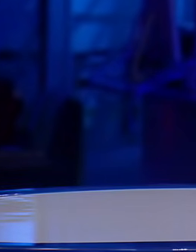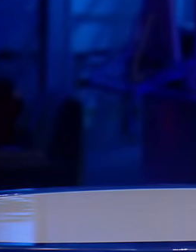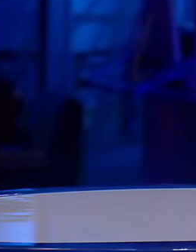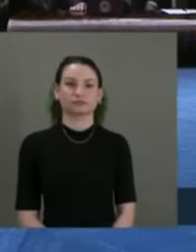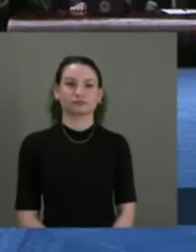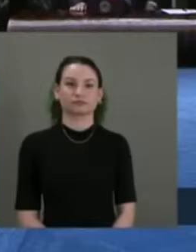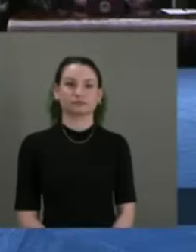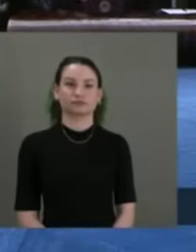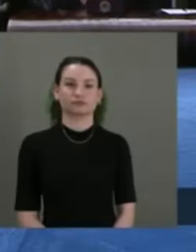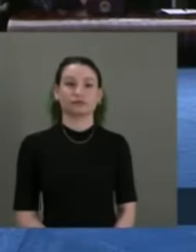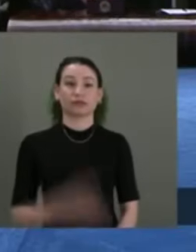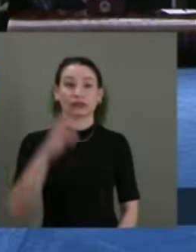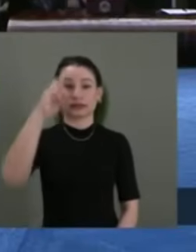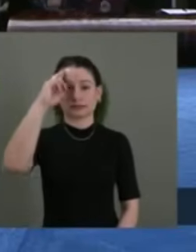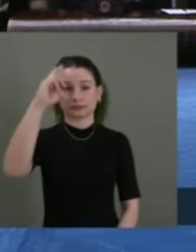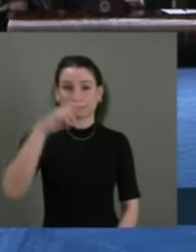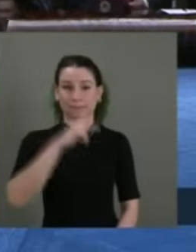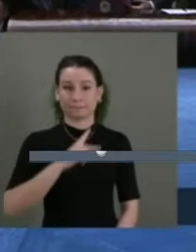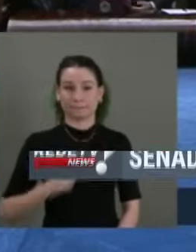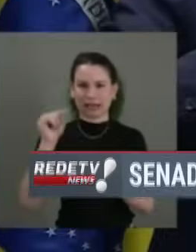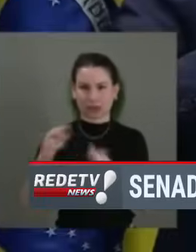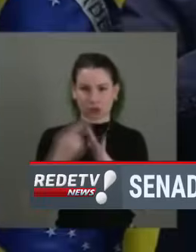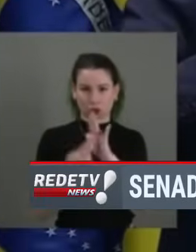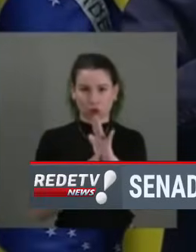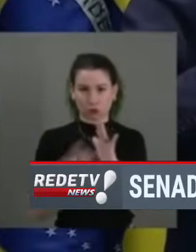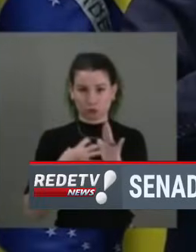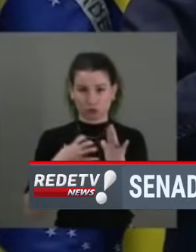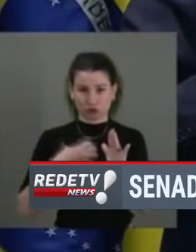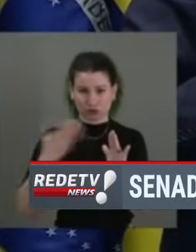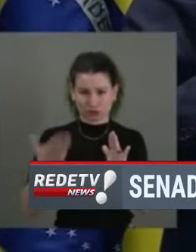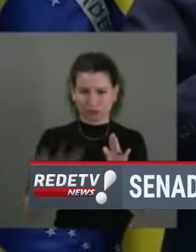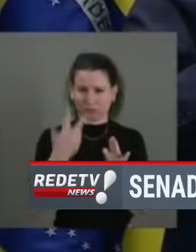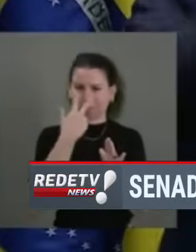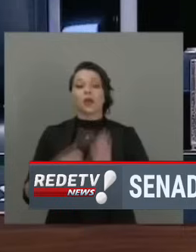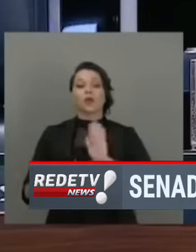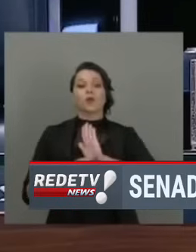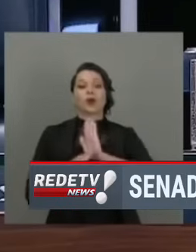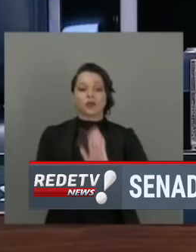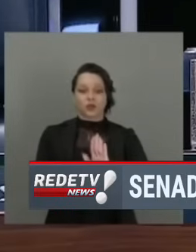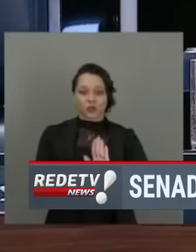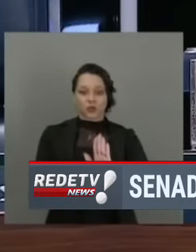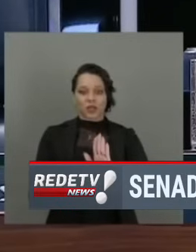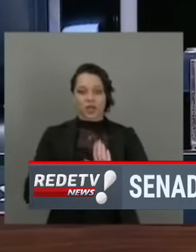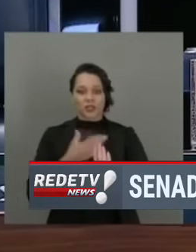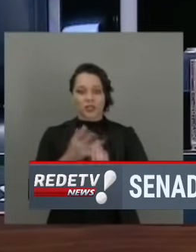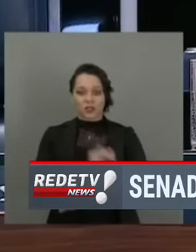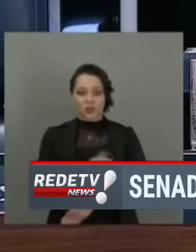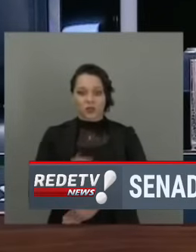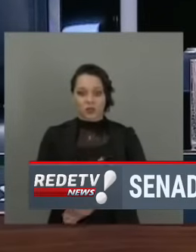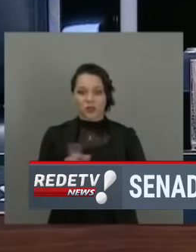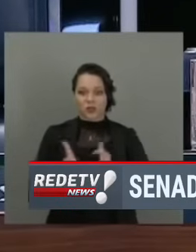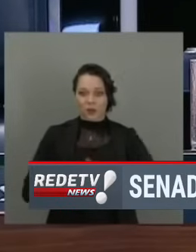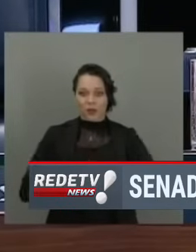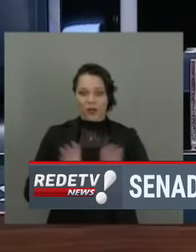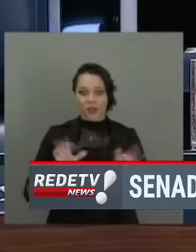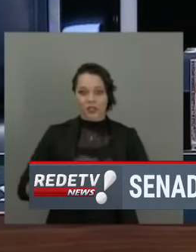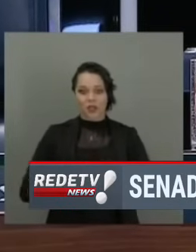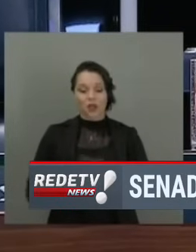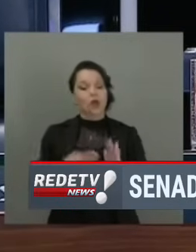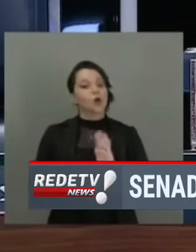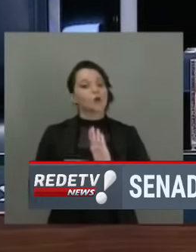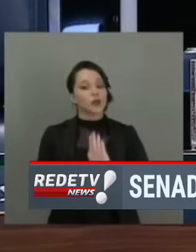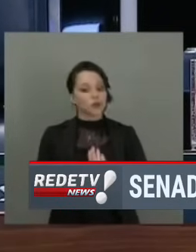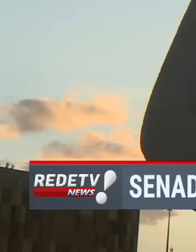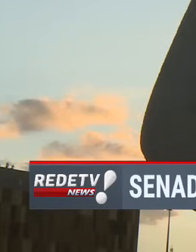STF. Senadores e juristas participaram do debate. o presidente do Senado, Rodrigo